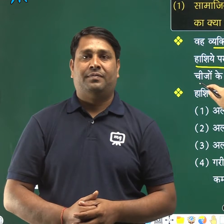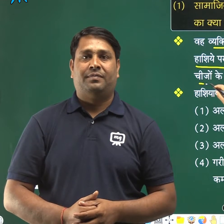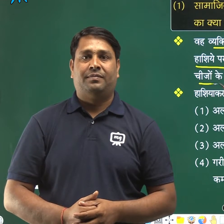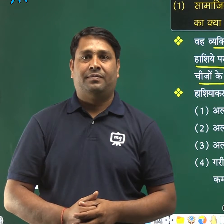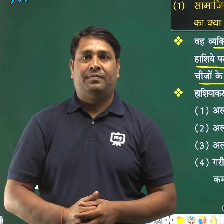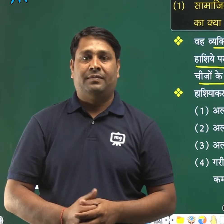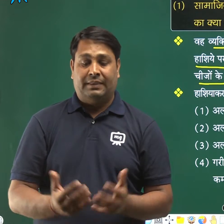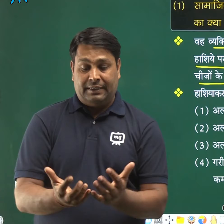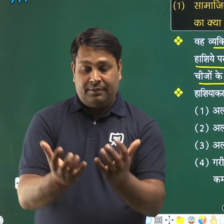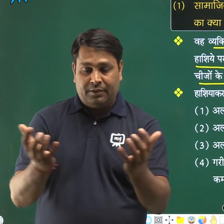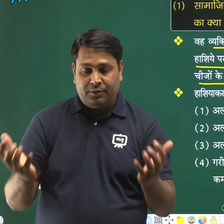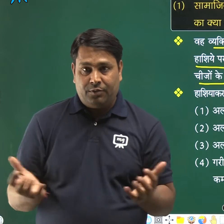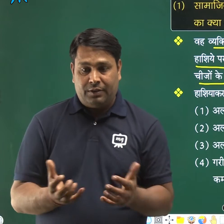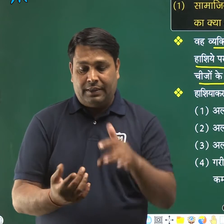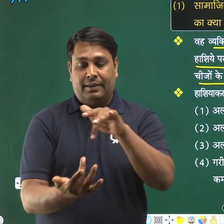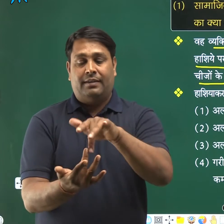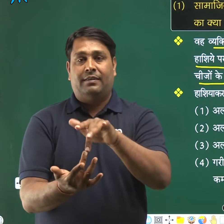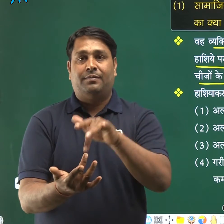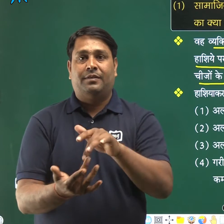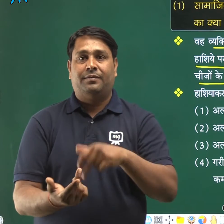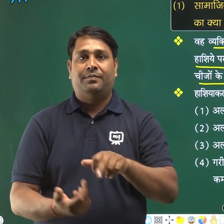चीज़ों के केंद्र में